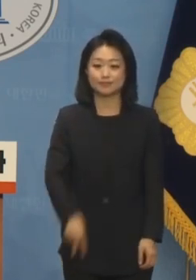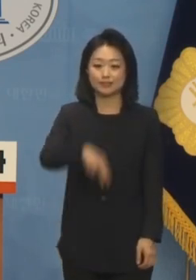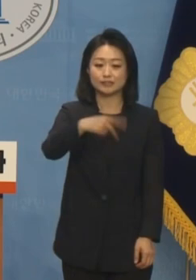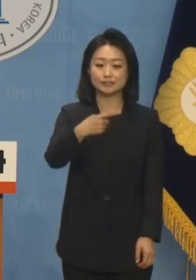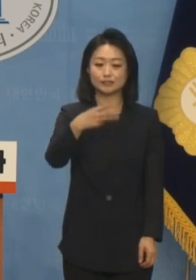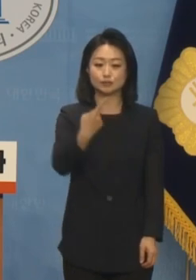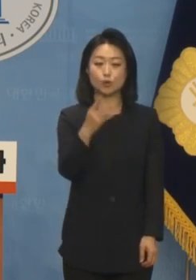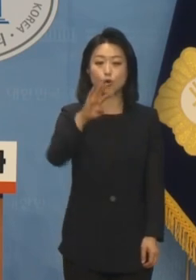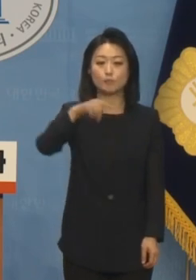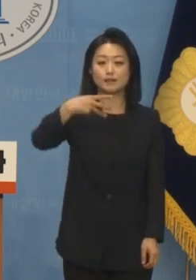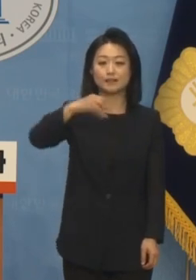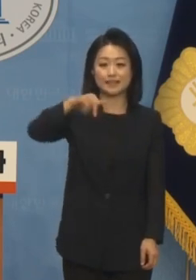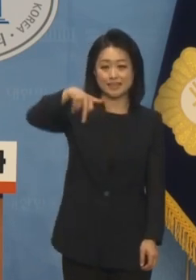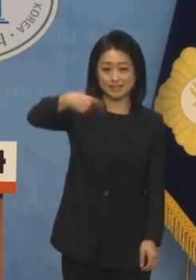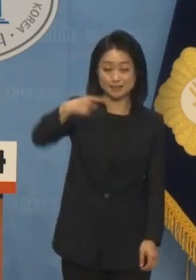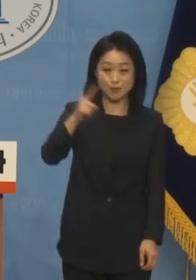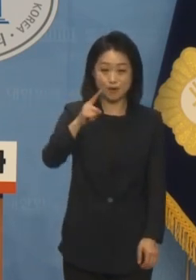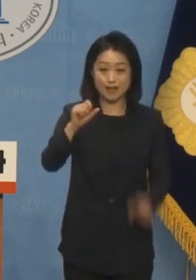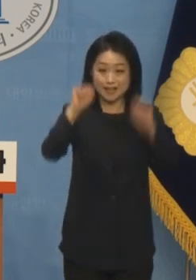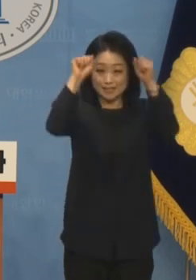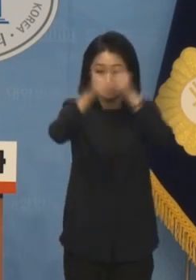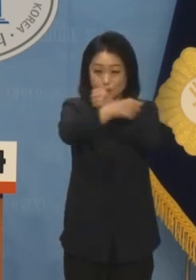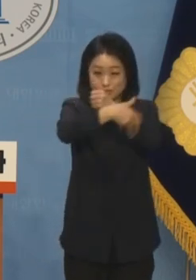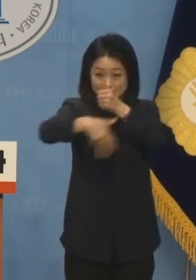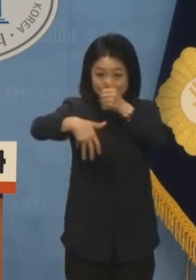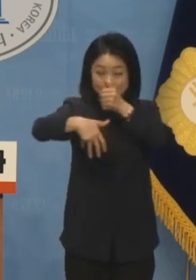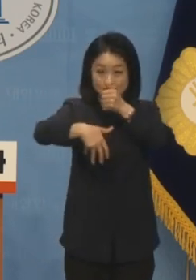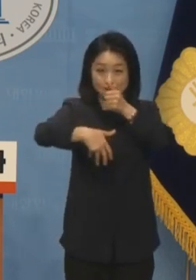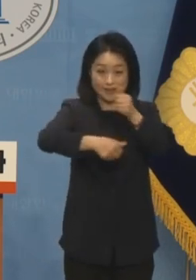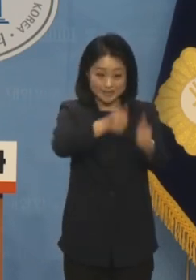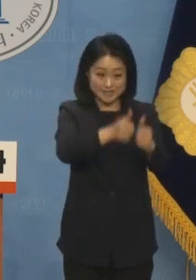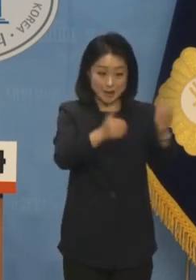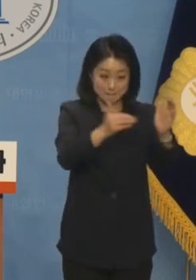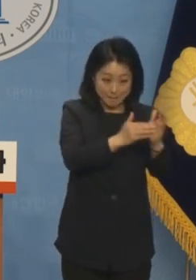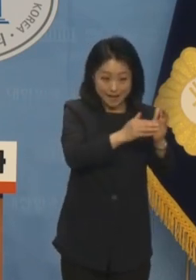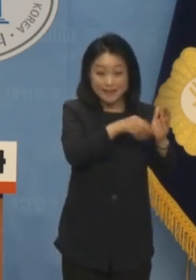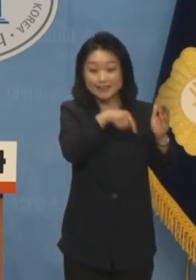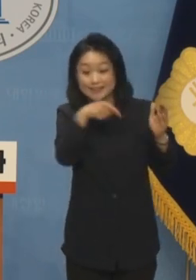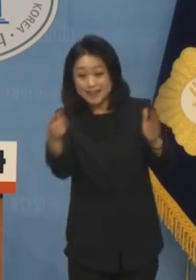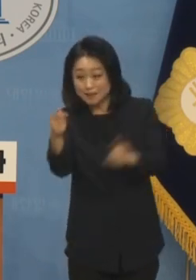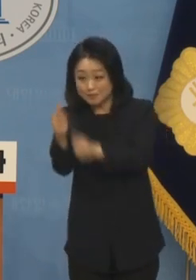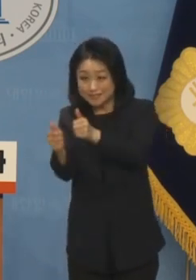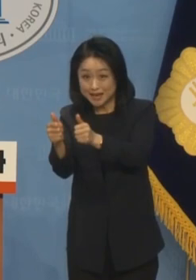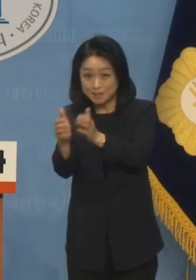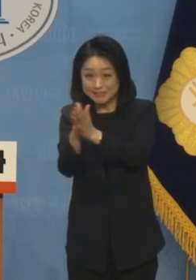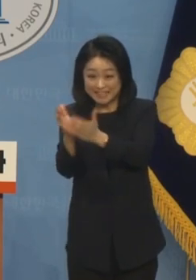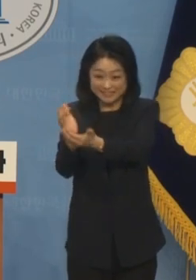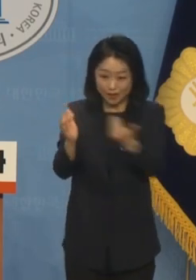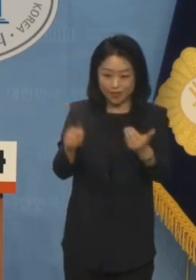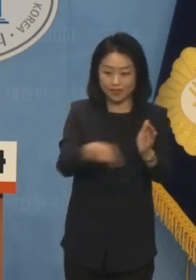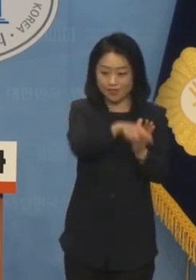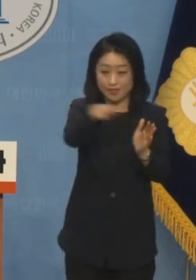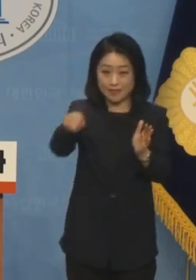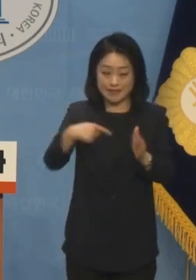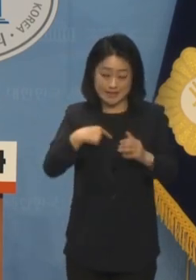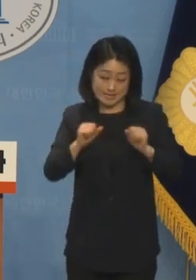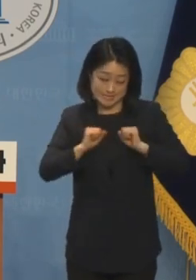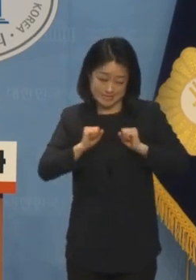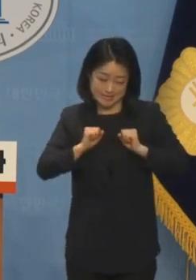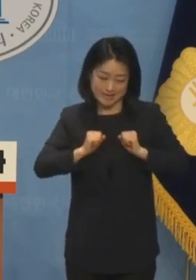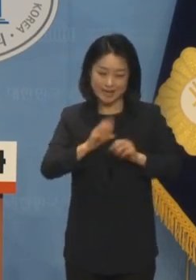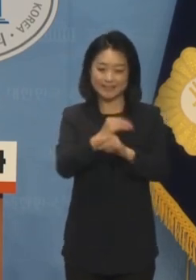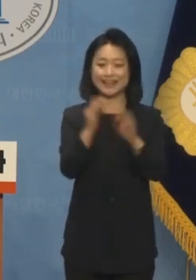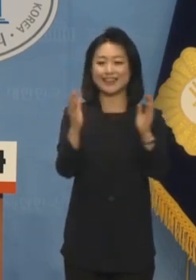리그, 스포츠에서 한 시즌이 끝나고 다음 시즌이 시작되기 전까지 전력을 보강하는